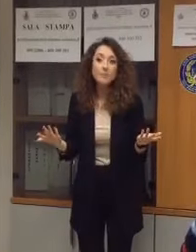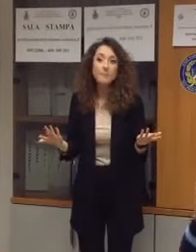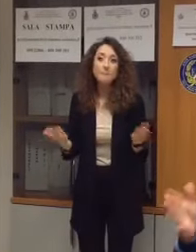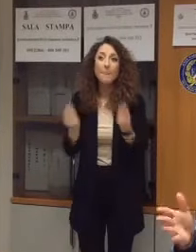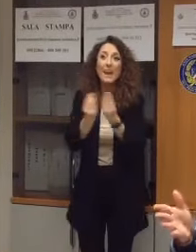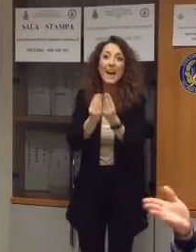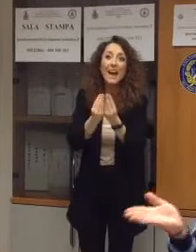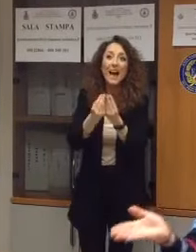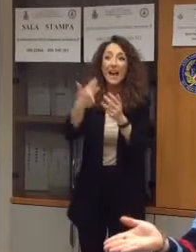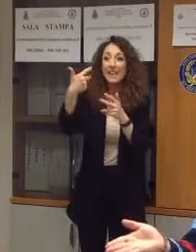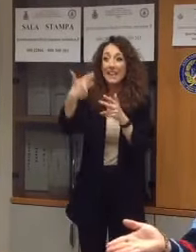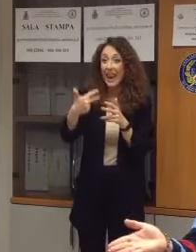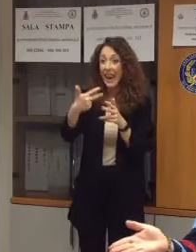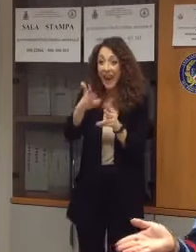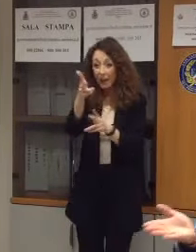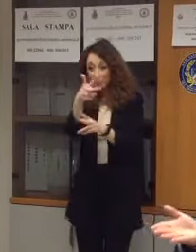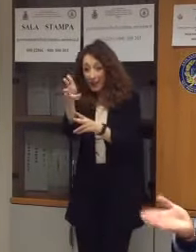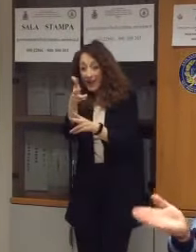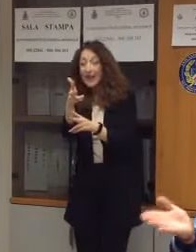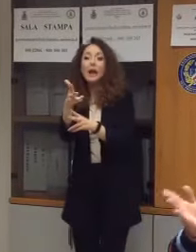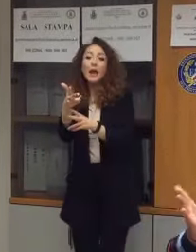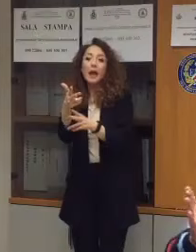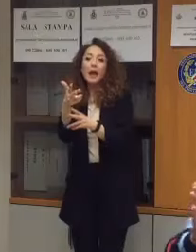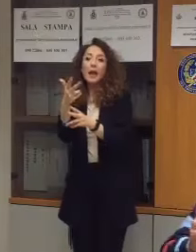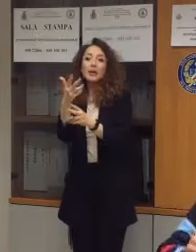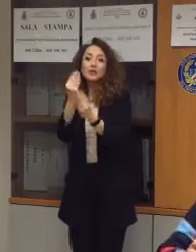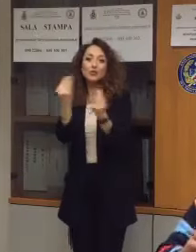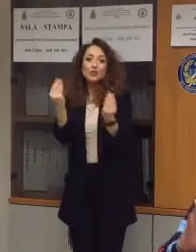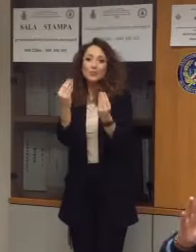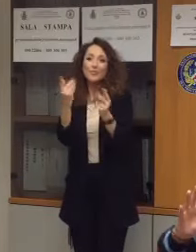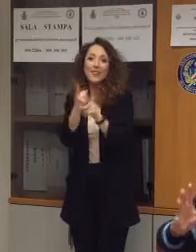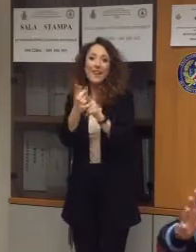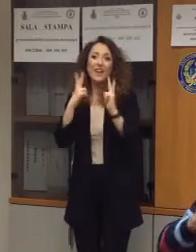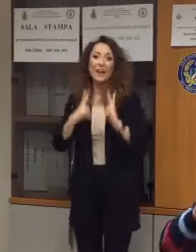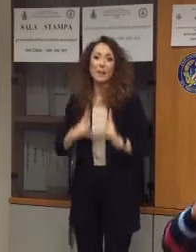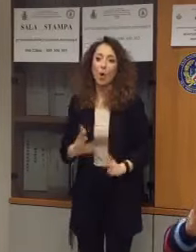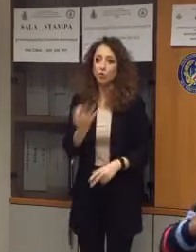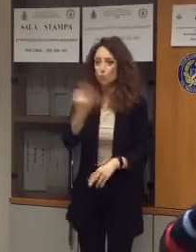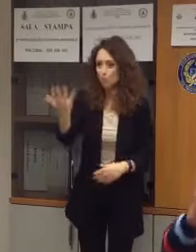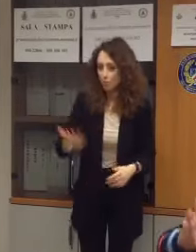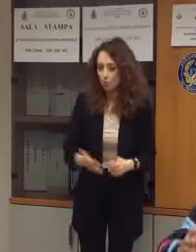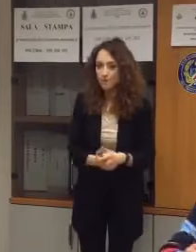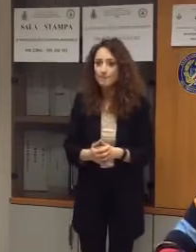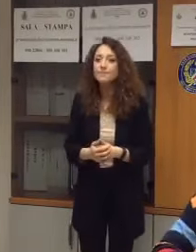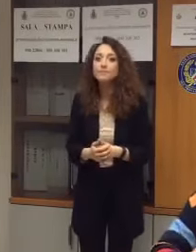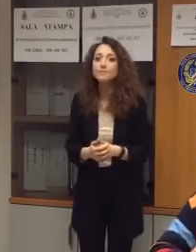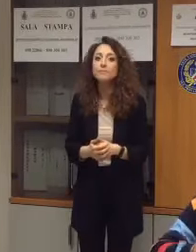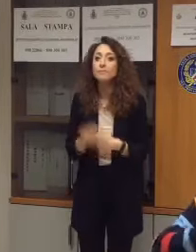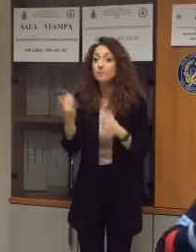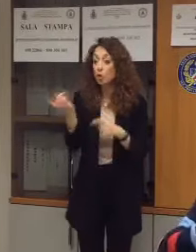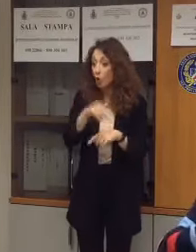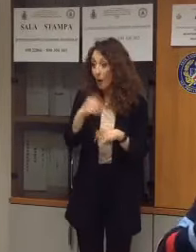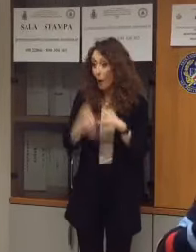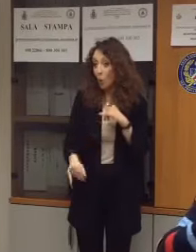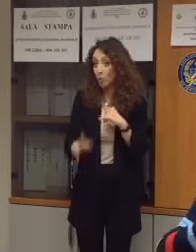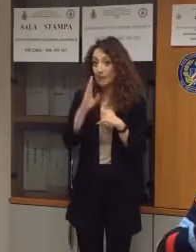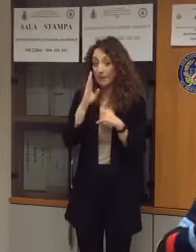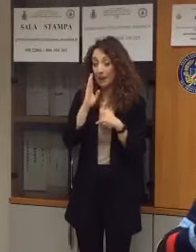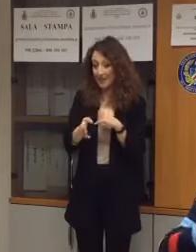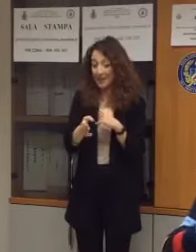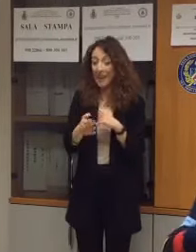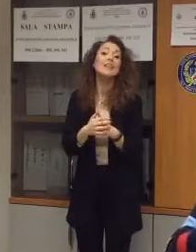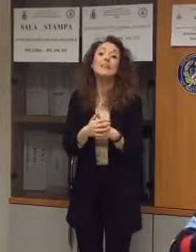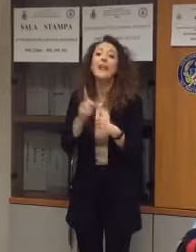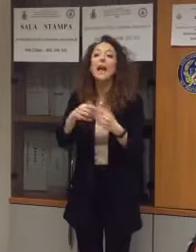assistono dietro le telecamere si devono riposare, è anche giusto. Quindi domani ci sarà l'ultima diretta, ci faremo anche gli auguri della Santa